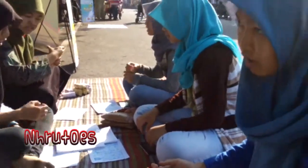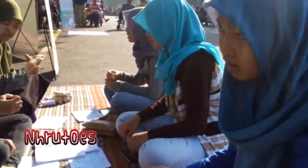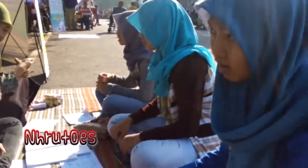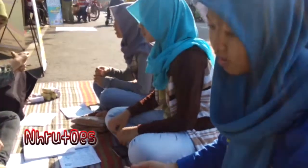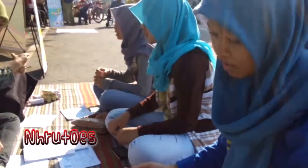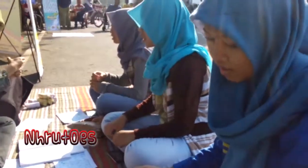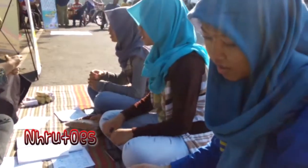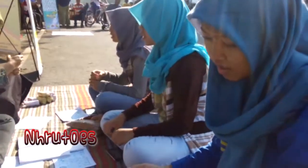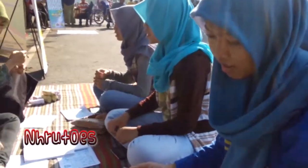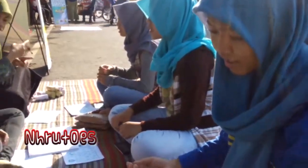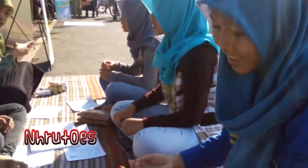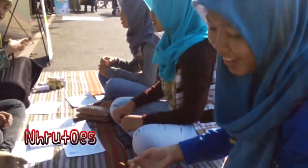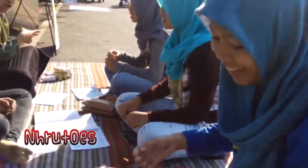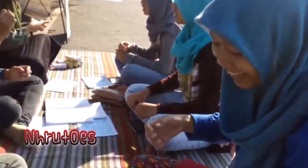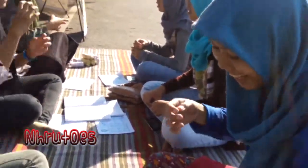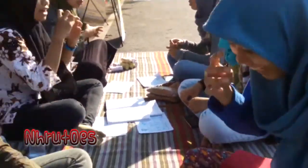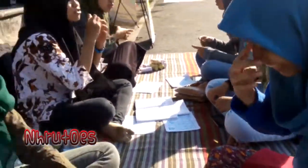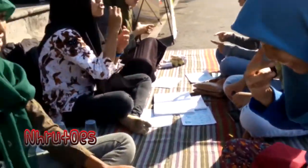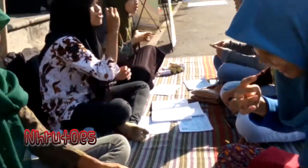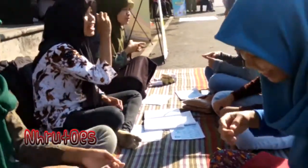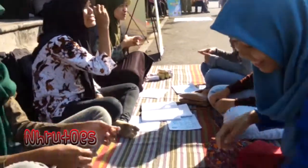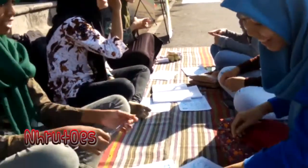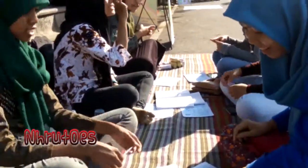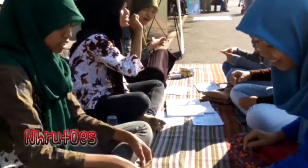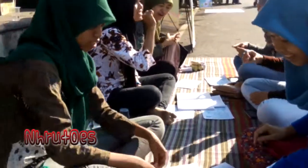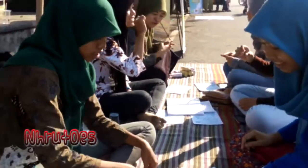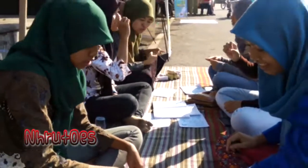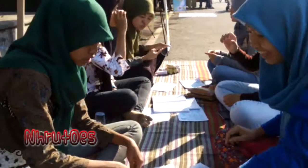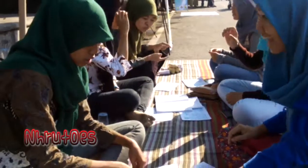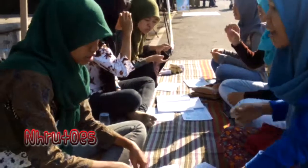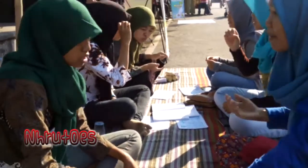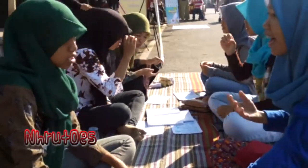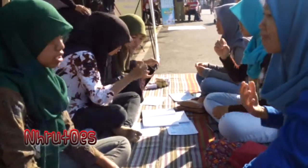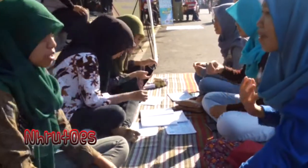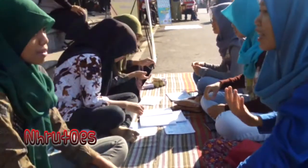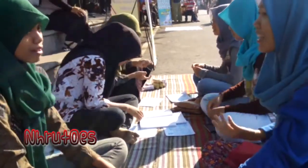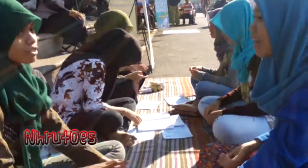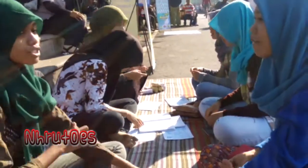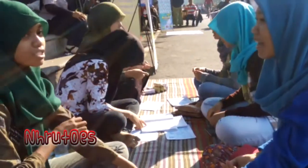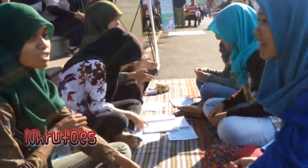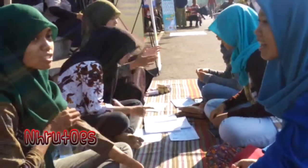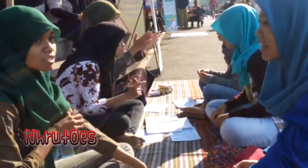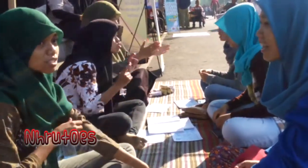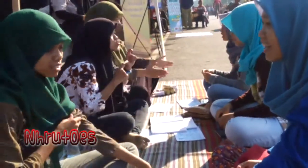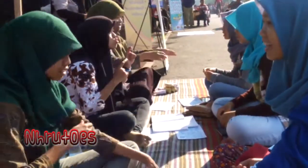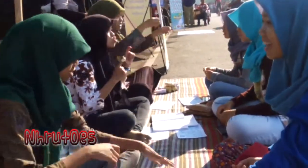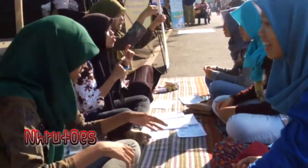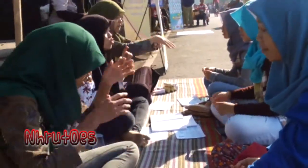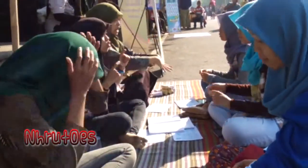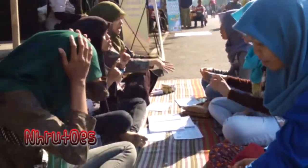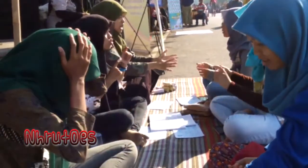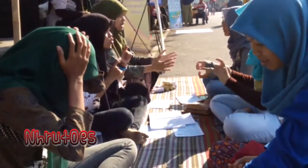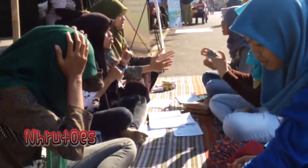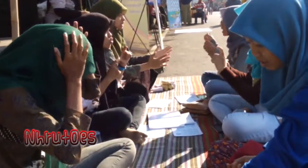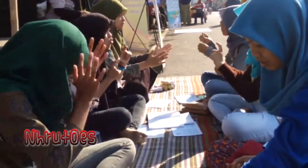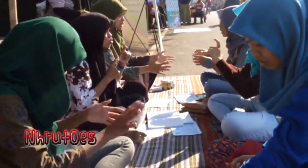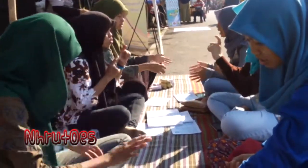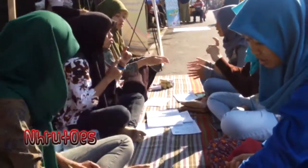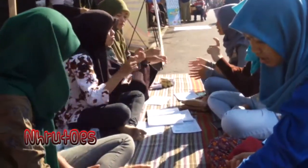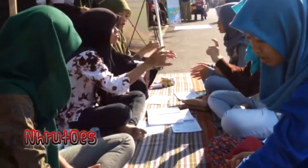berkewajiban untuk apa? Mengingatkan kepada mereka. Sampaikan kabar berita hari ini bahwa di Fabel itu bisa asal orang tua